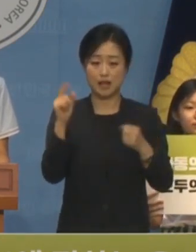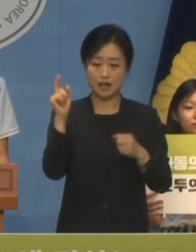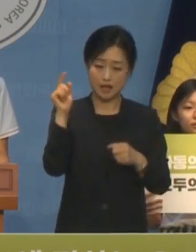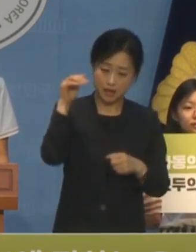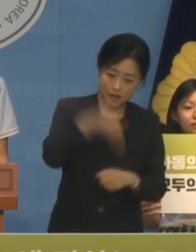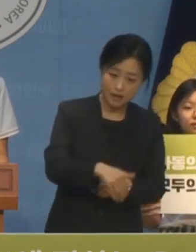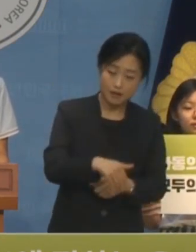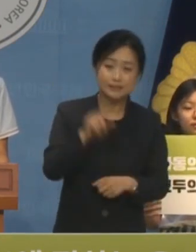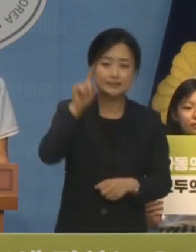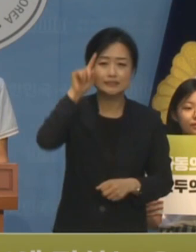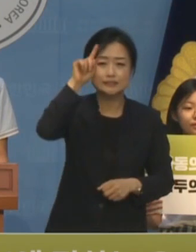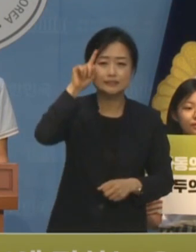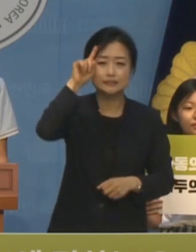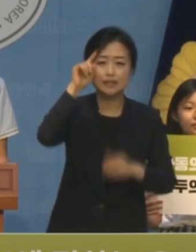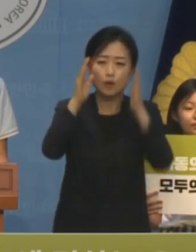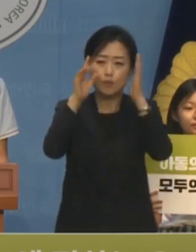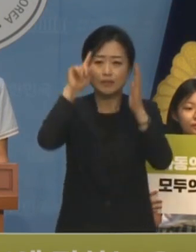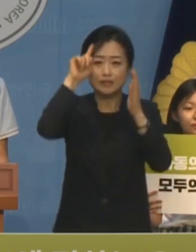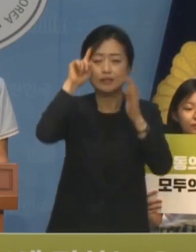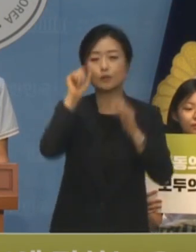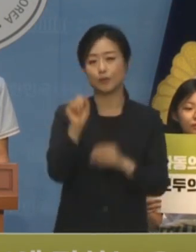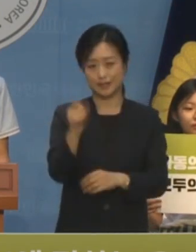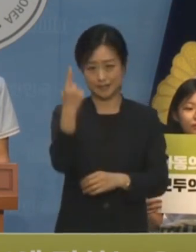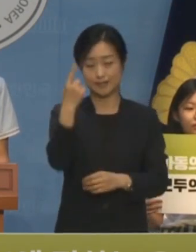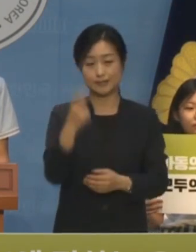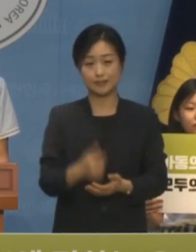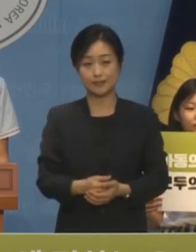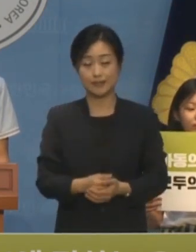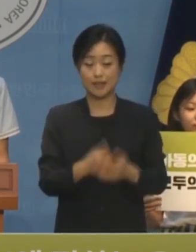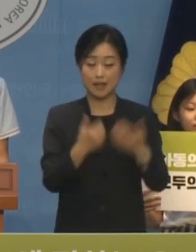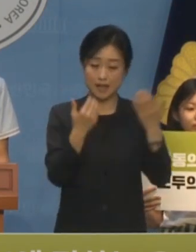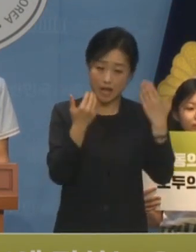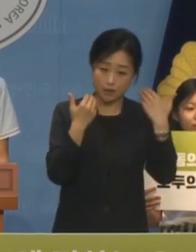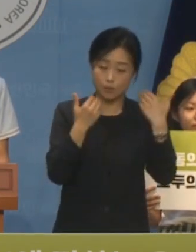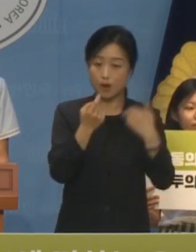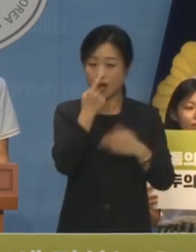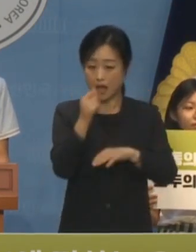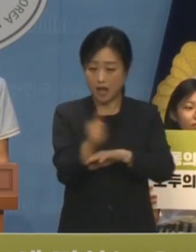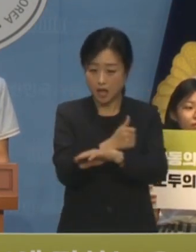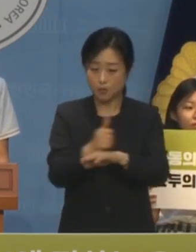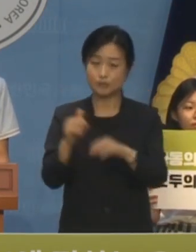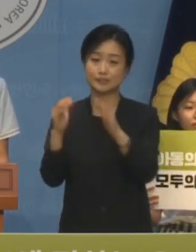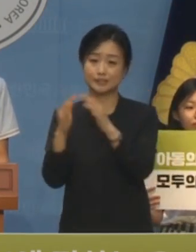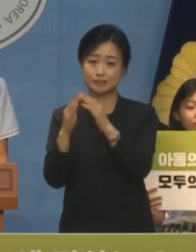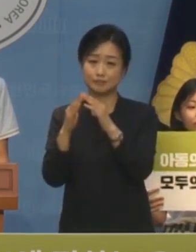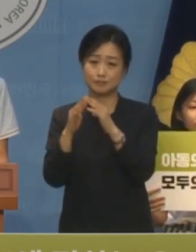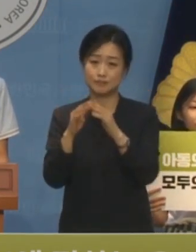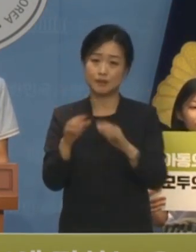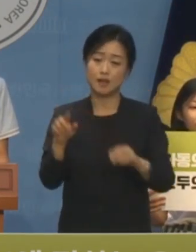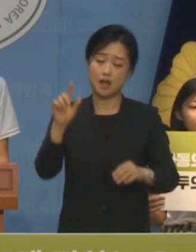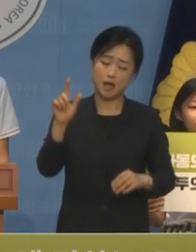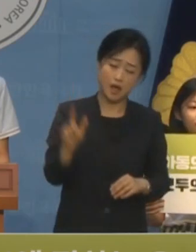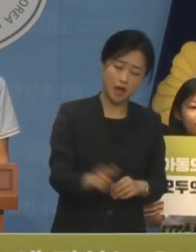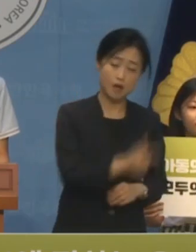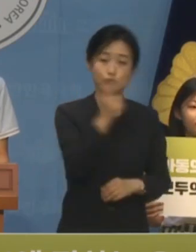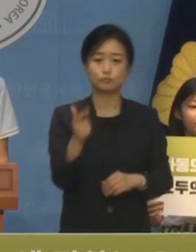학업 스트레스와 관련이 크다고 생각합니다. 학교, 학원, 집에 쳇바퀴처럼 도는 하루,